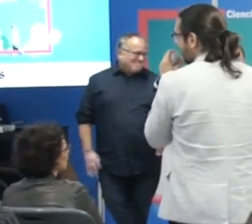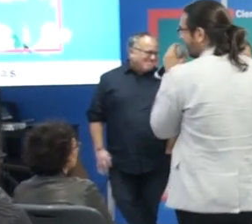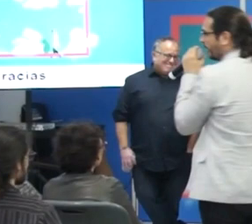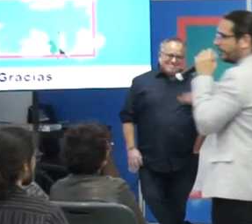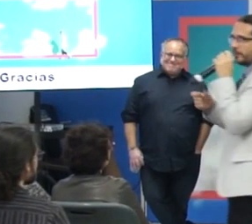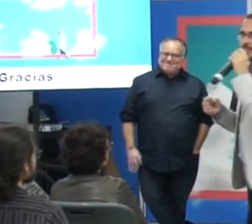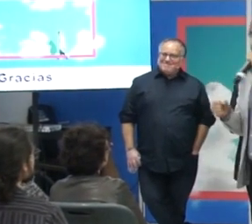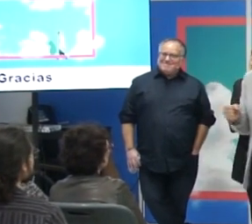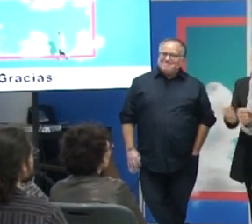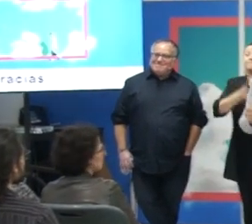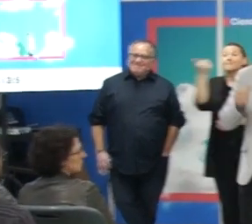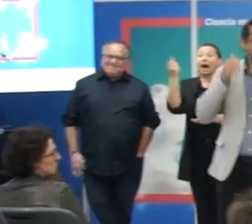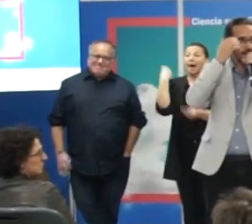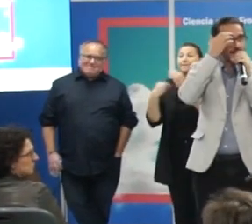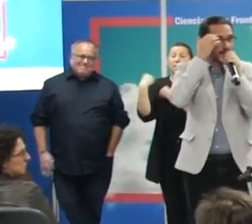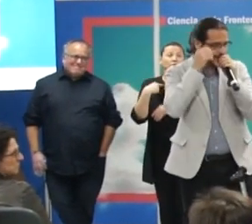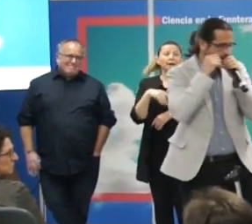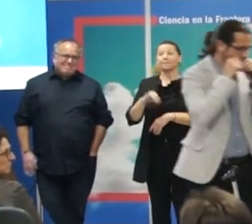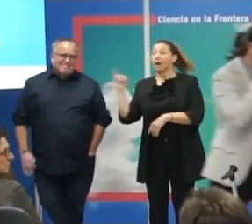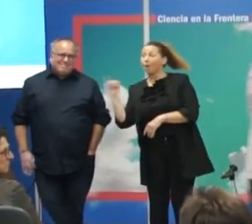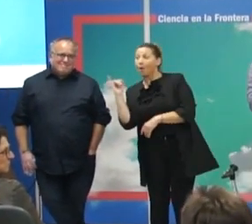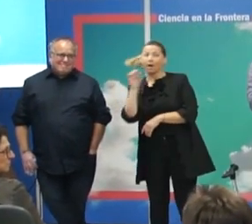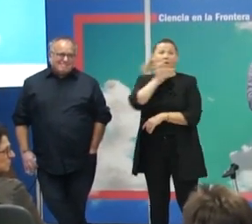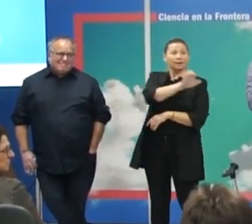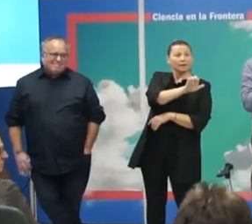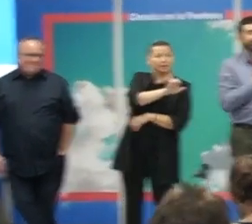Venga, una preguntilla más para Juan y Enrique.